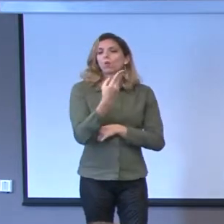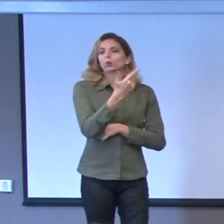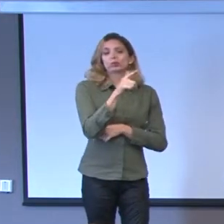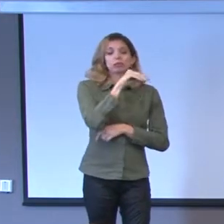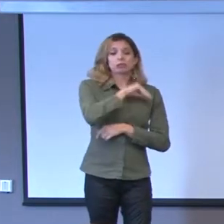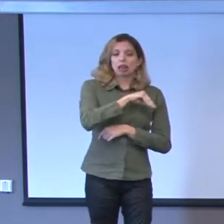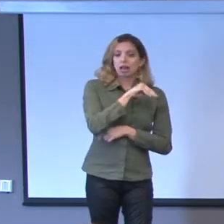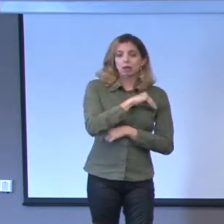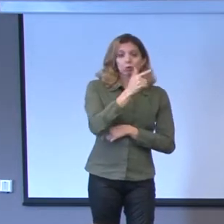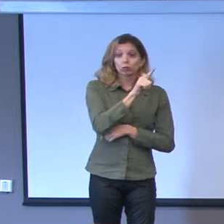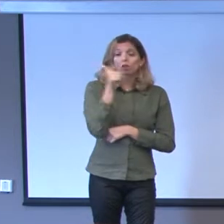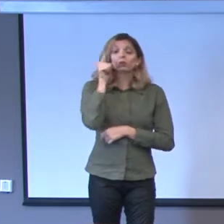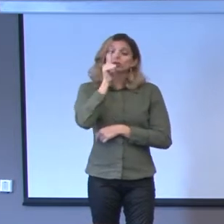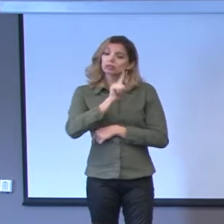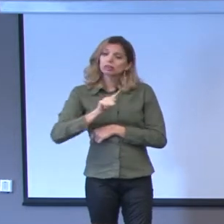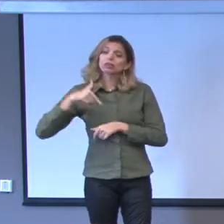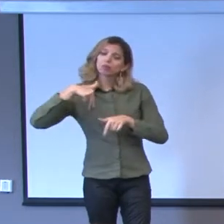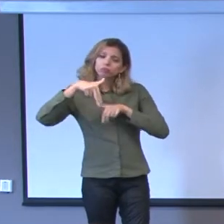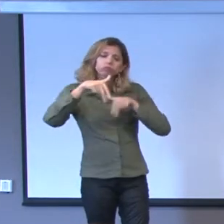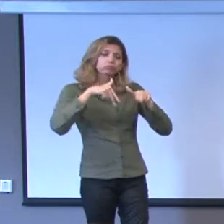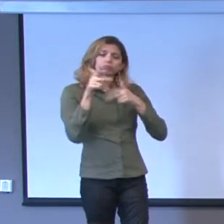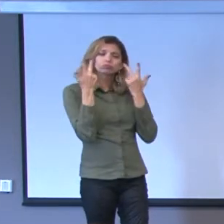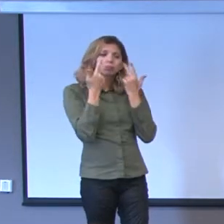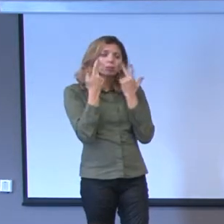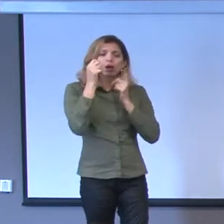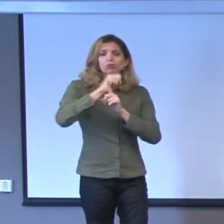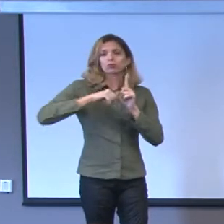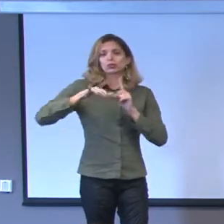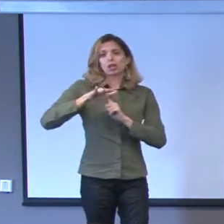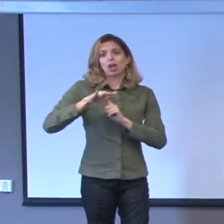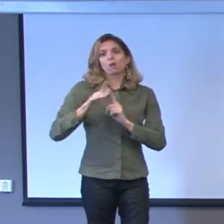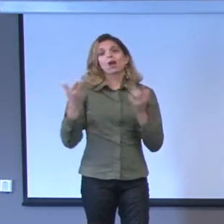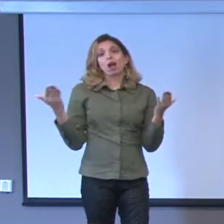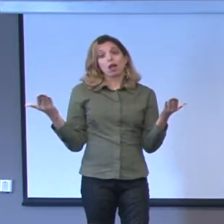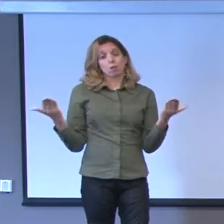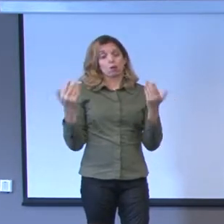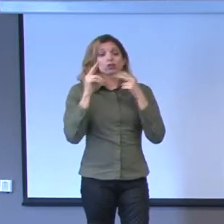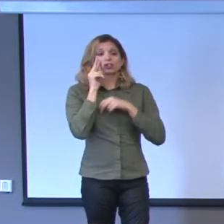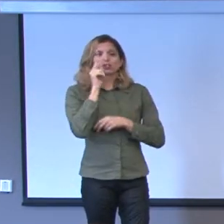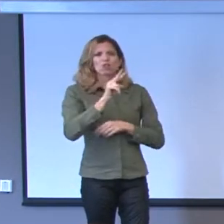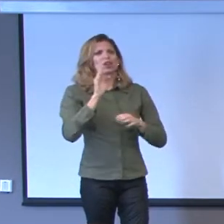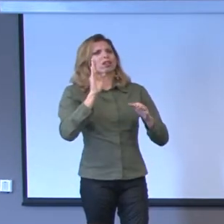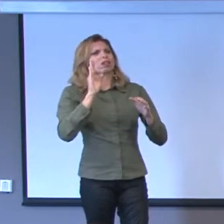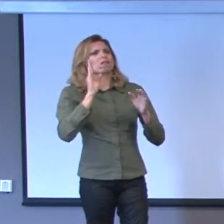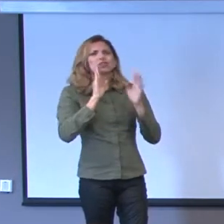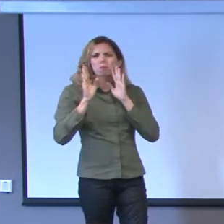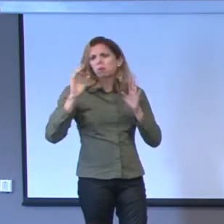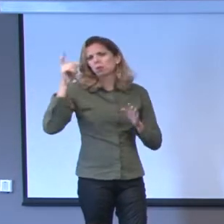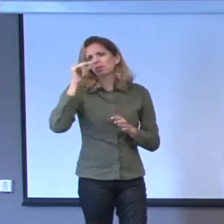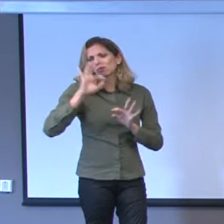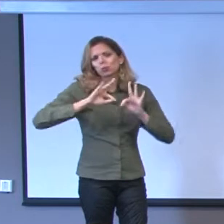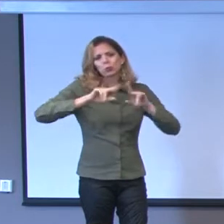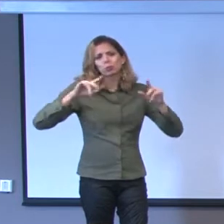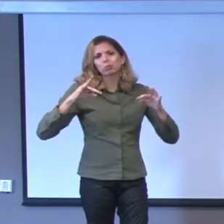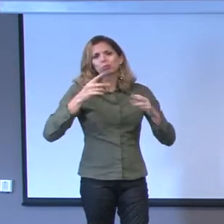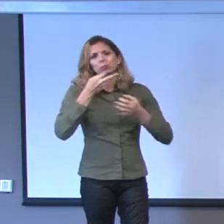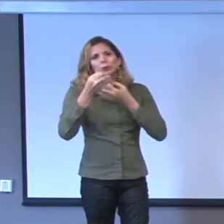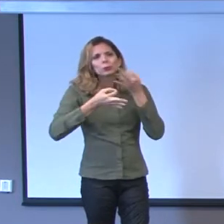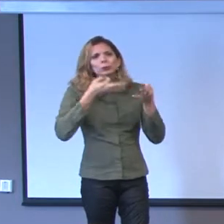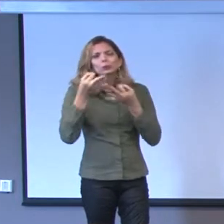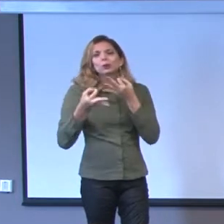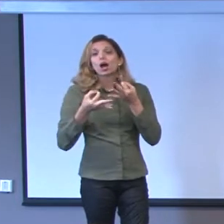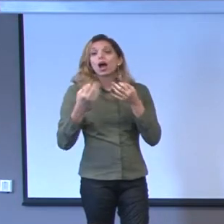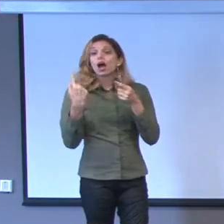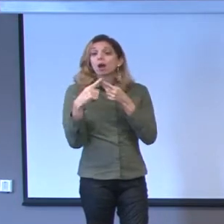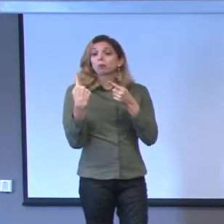também consiga transitar socialmente. E aí a gente vê casos agora na rede social, está ficando bastante visível, vários depoimentos, até por conta de